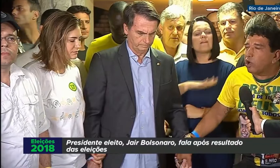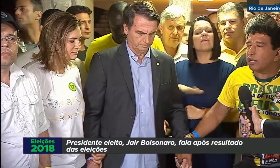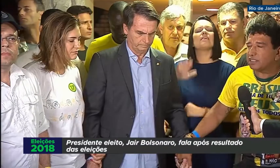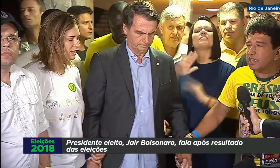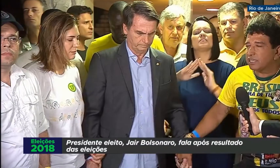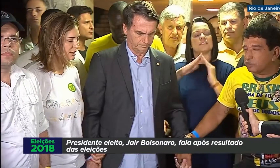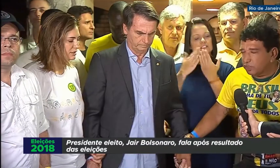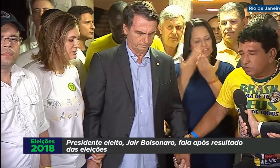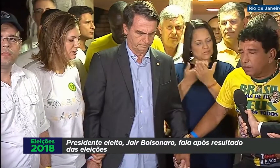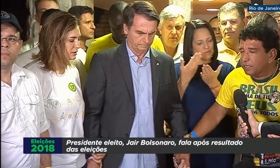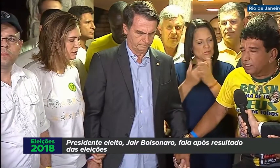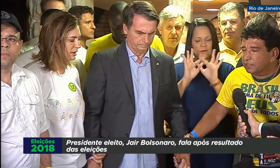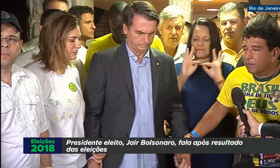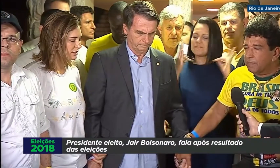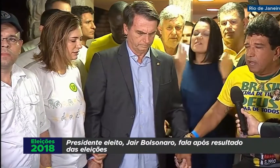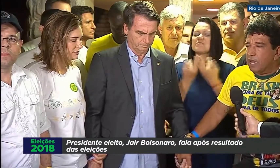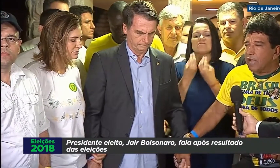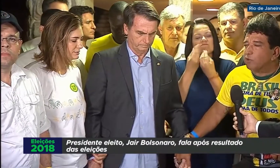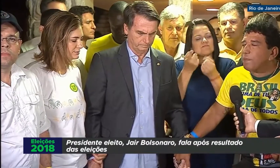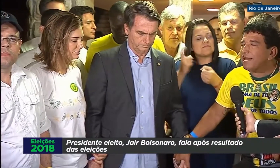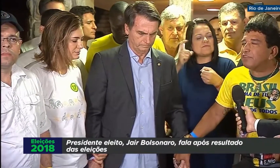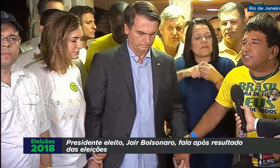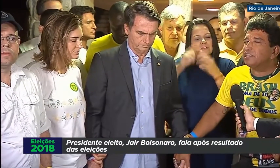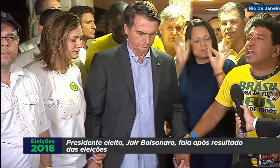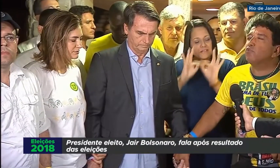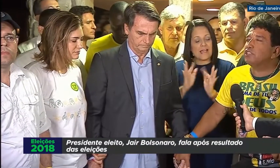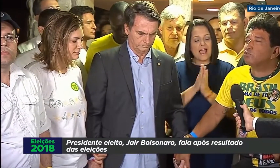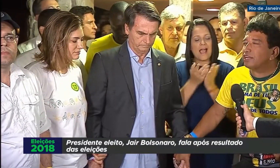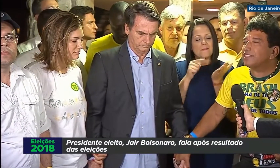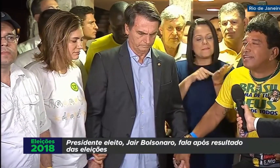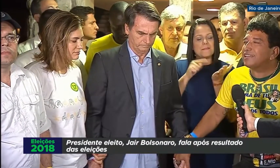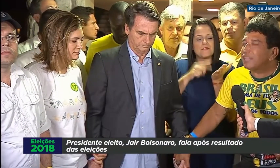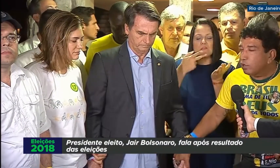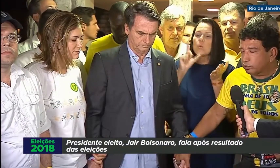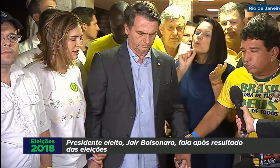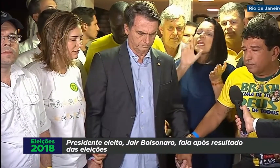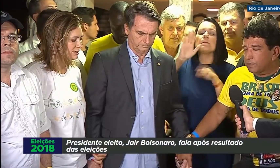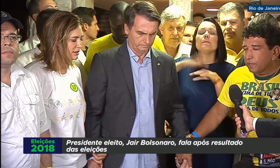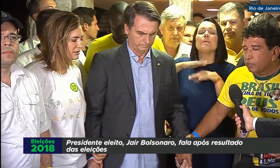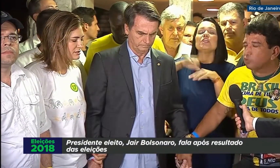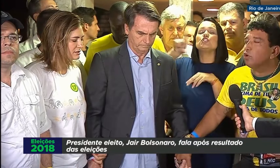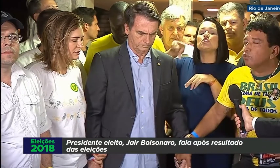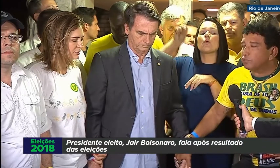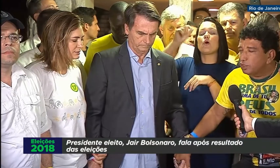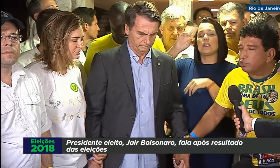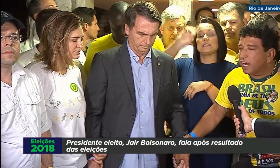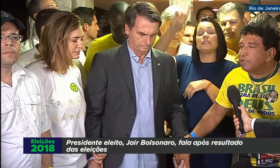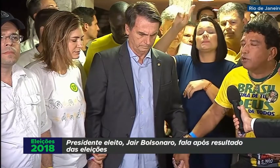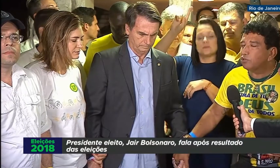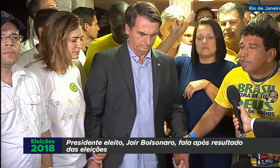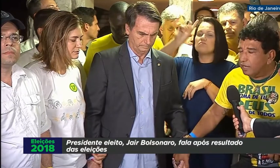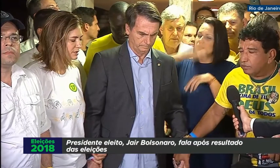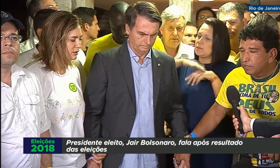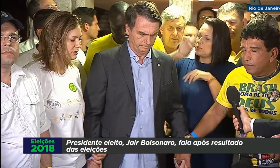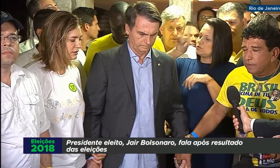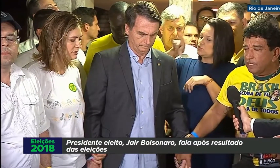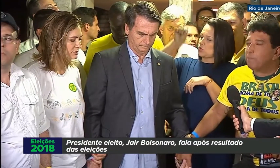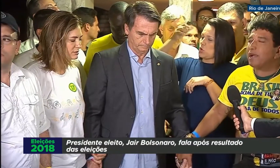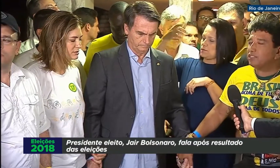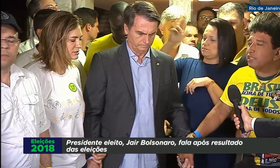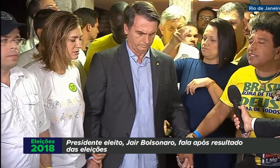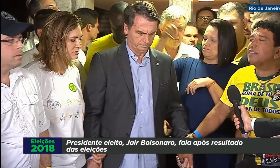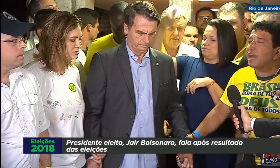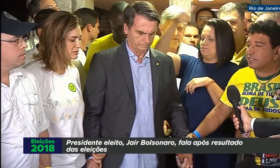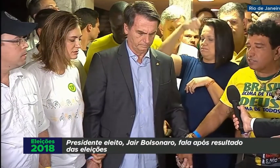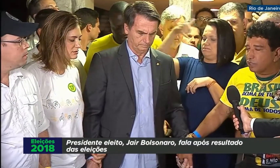nossas escolas e às nossas famílias. A tua palavra diz que quem unge a autoridade é Deus. E o Senhor ungiu Jair Bolsonaro. E